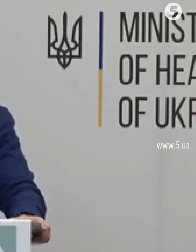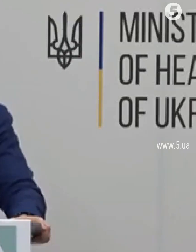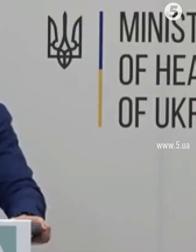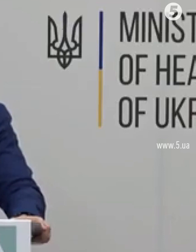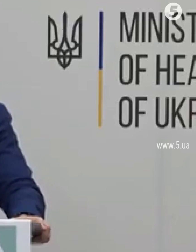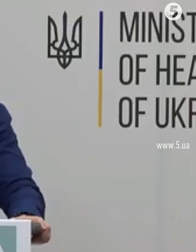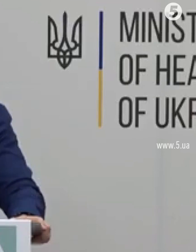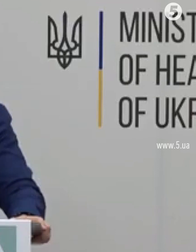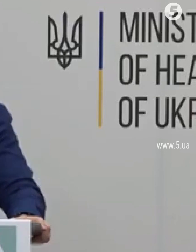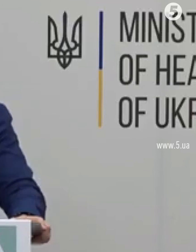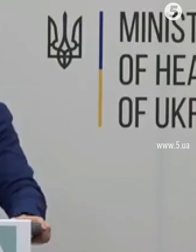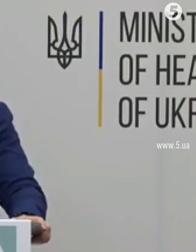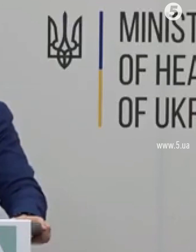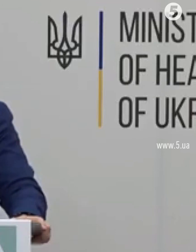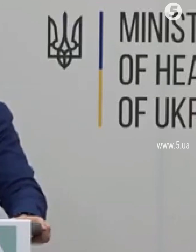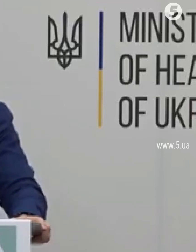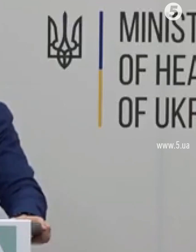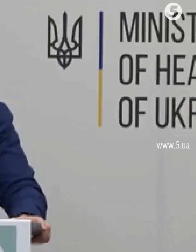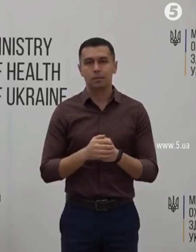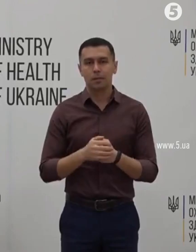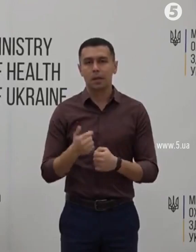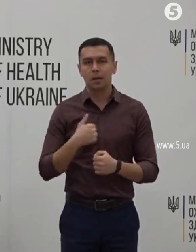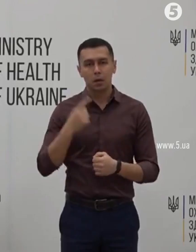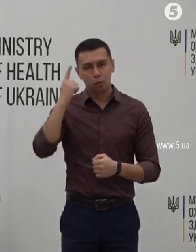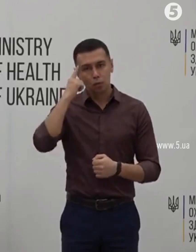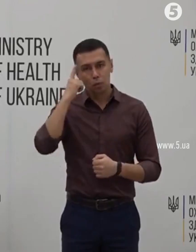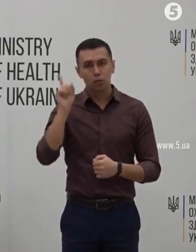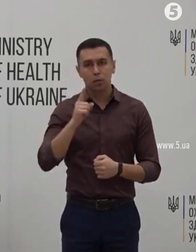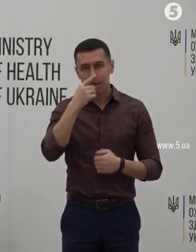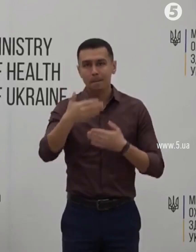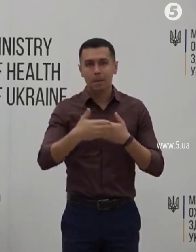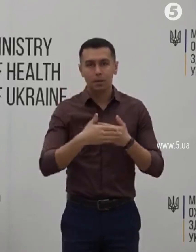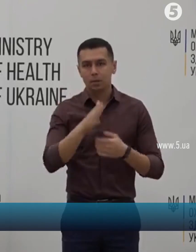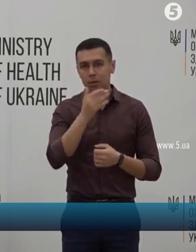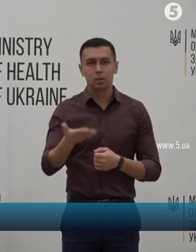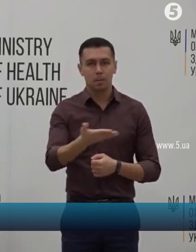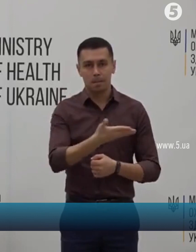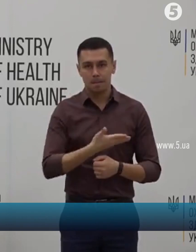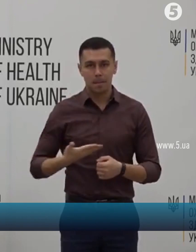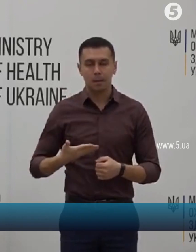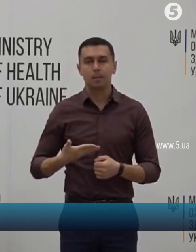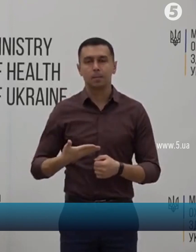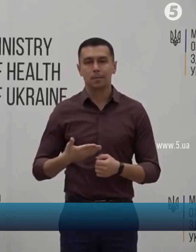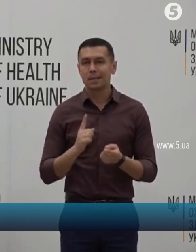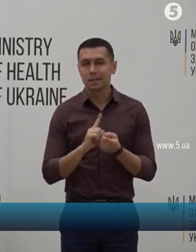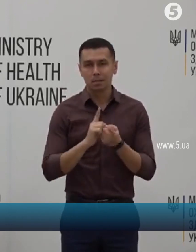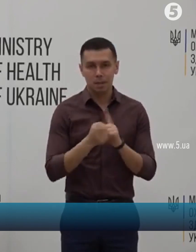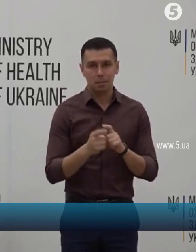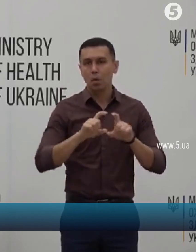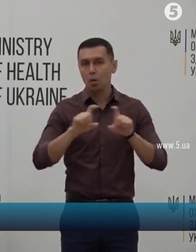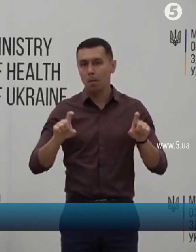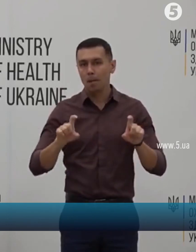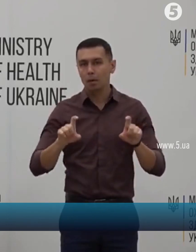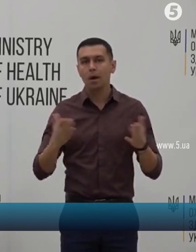а медзакупівлі звинувачує у недієвості. Я думаю, що найближчим часом ми змінимо